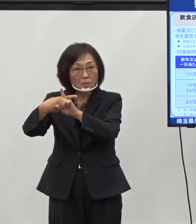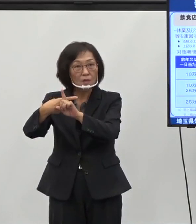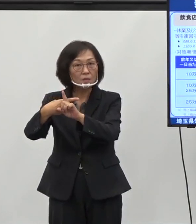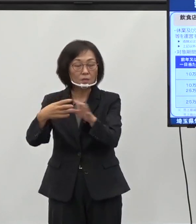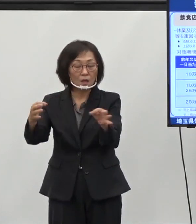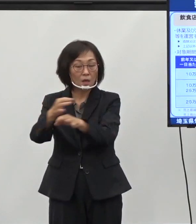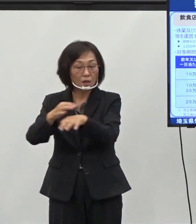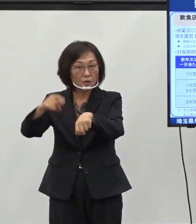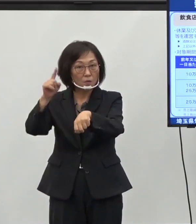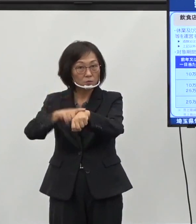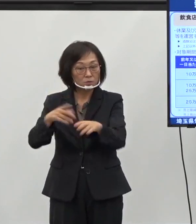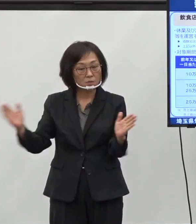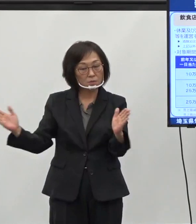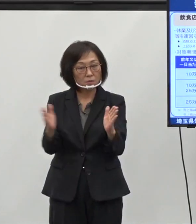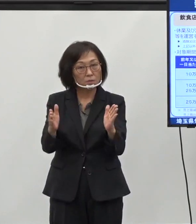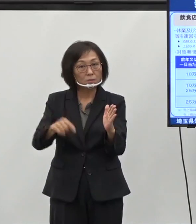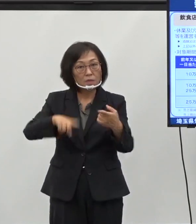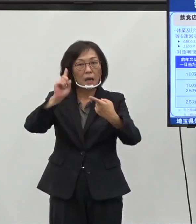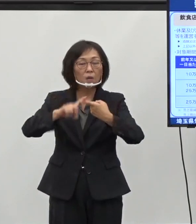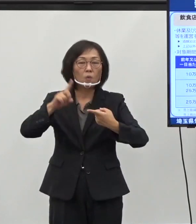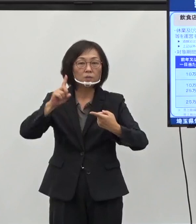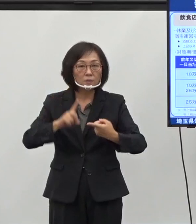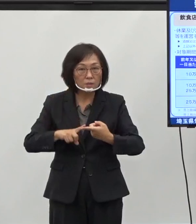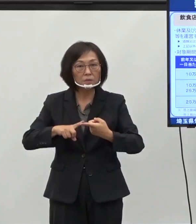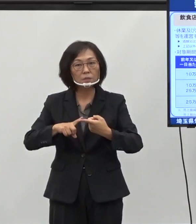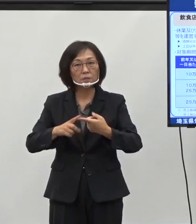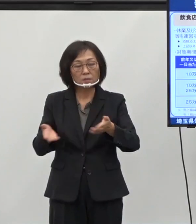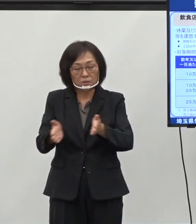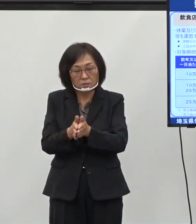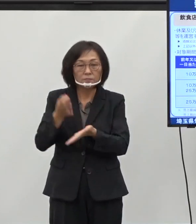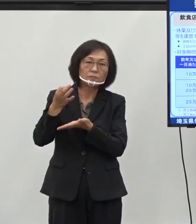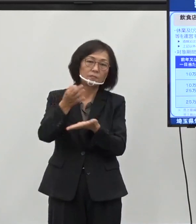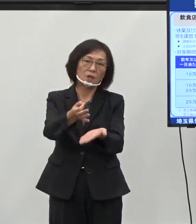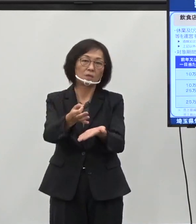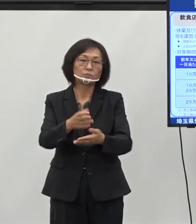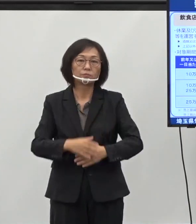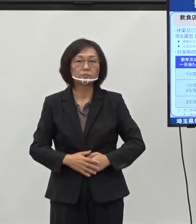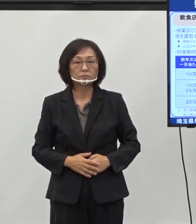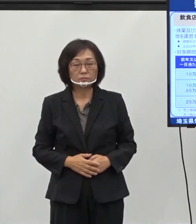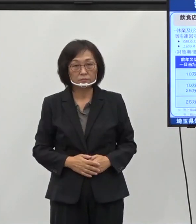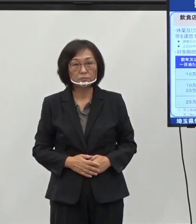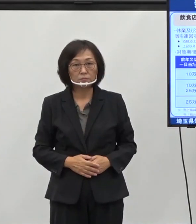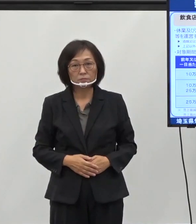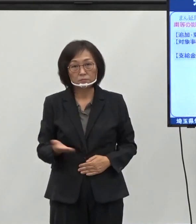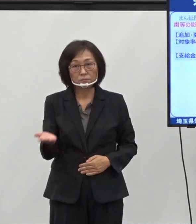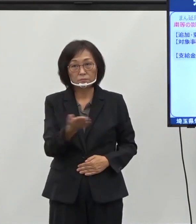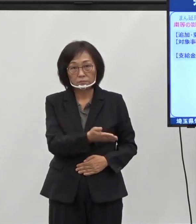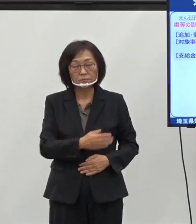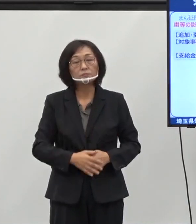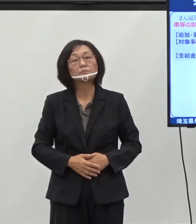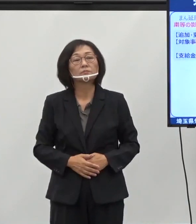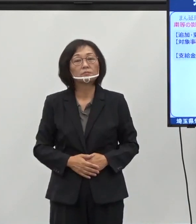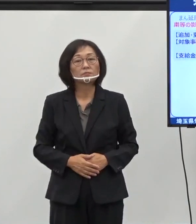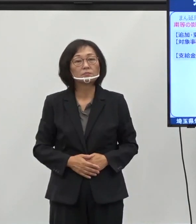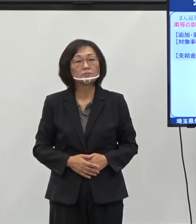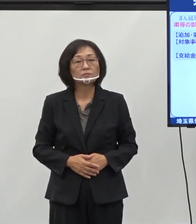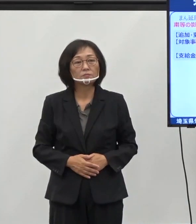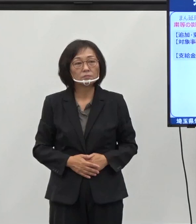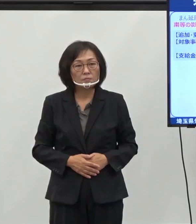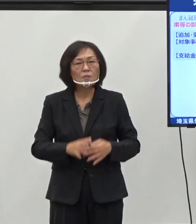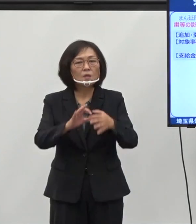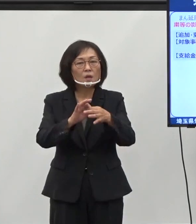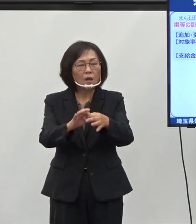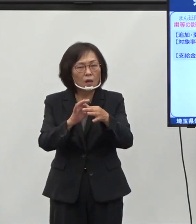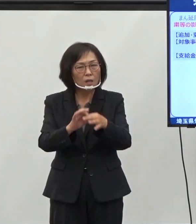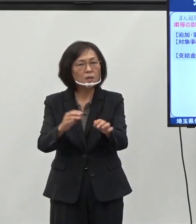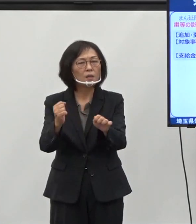営業短縮に応じた時間に応じて支給をさせていただくことになります。次に、外出自粛等関連事業